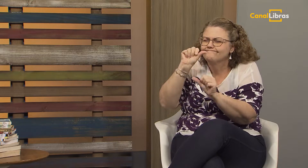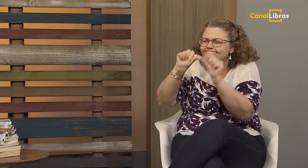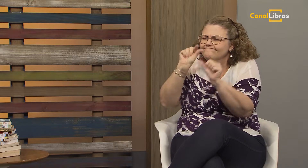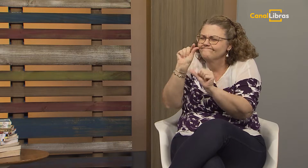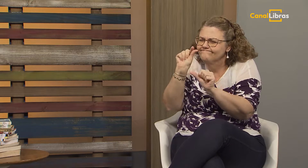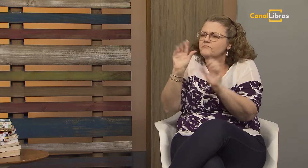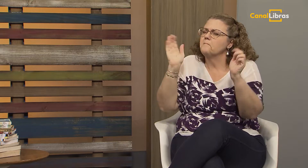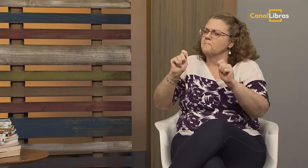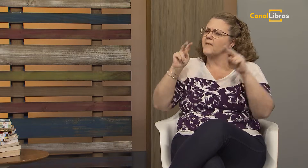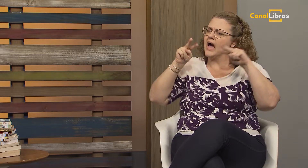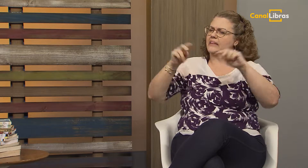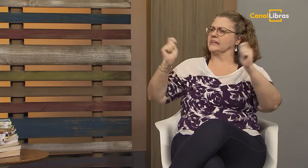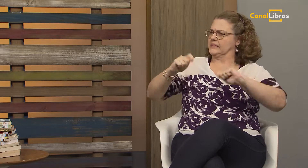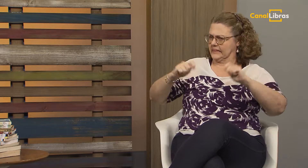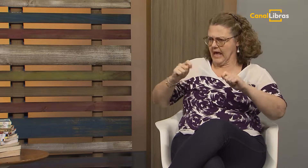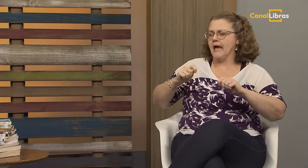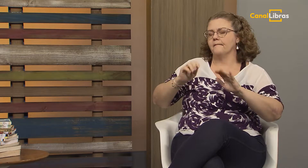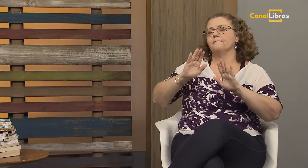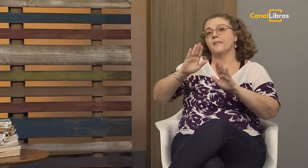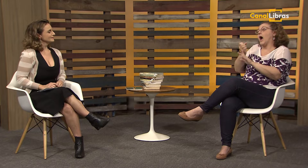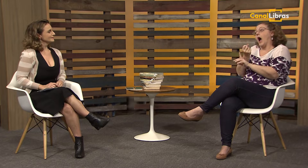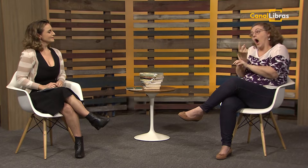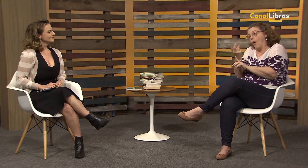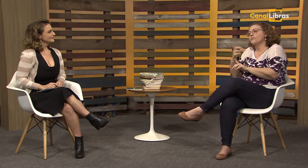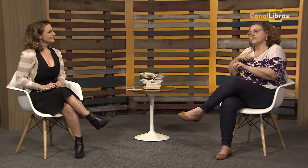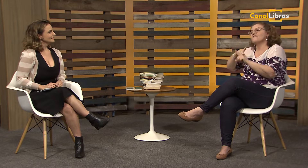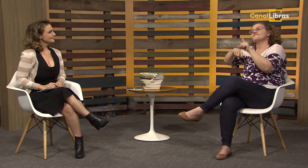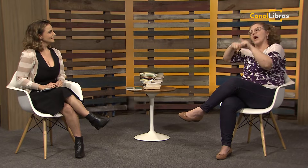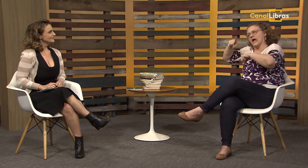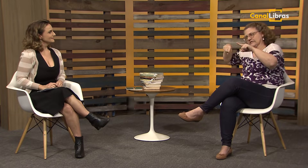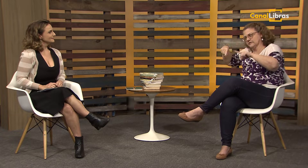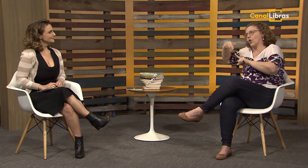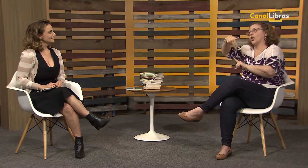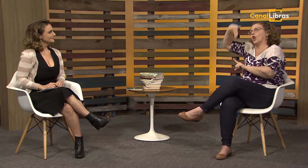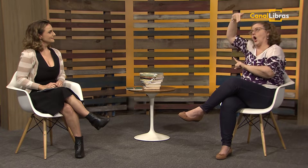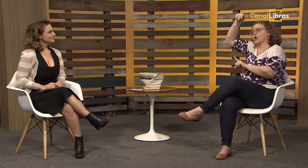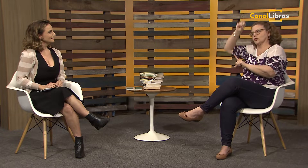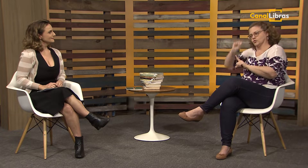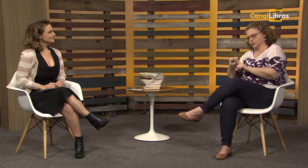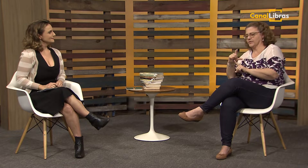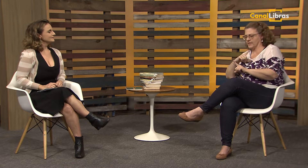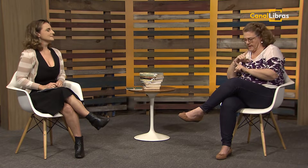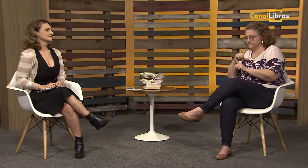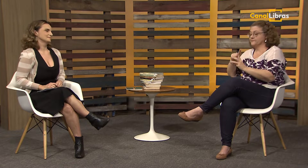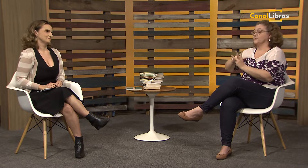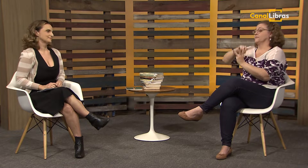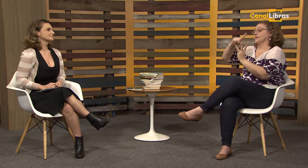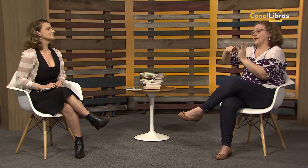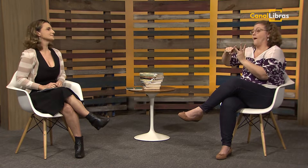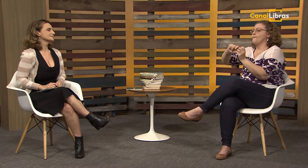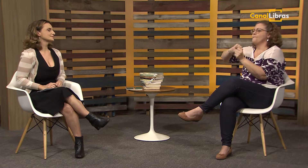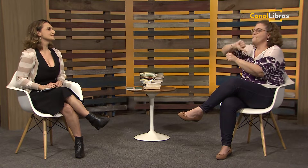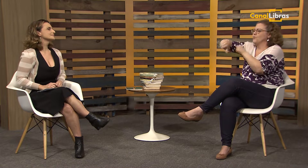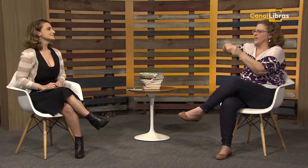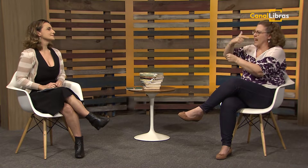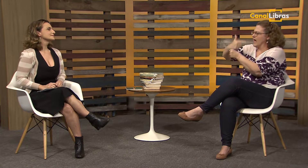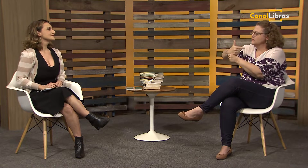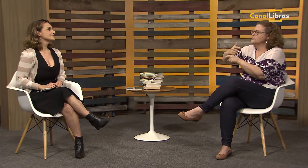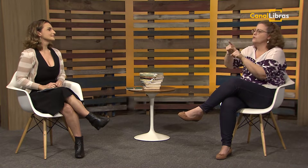podemos perceber essa variação. Há inclusive as variações entre as regiões norte e sul. E pela